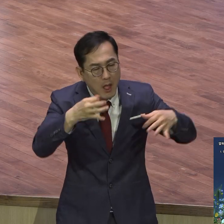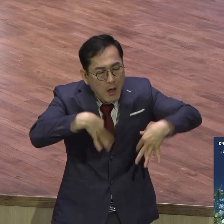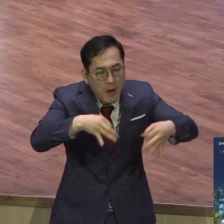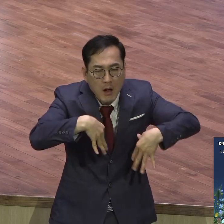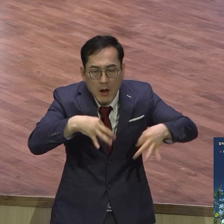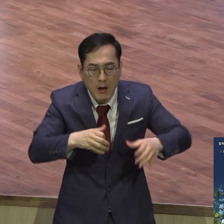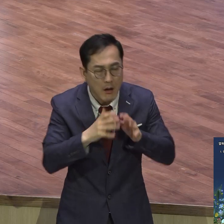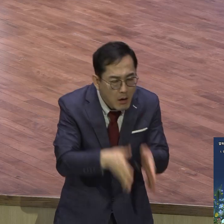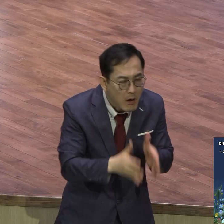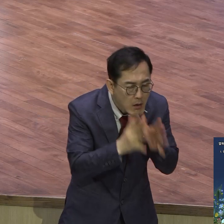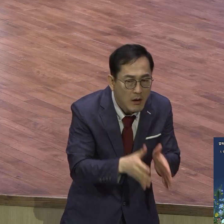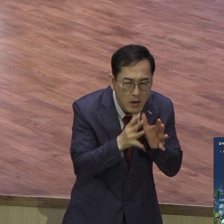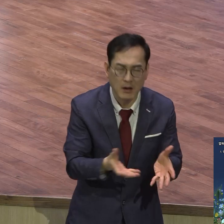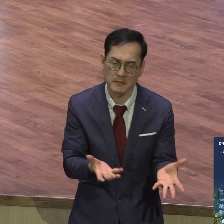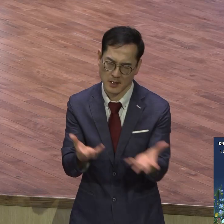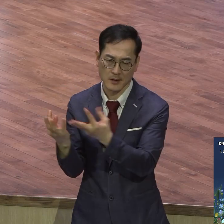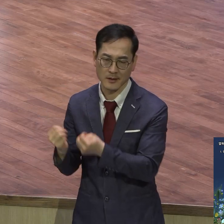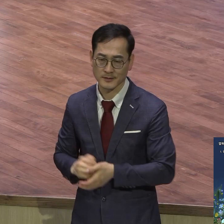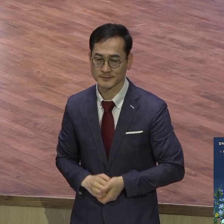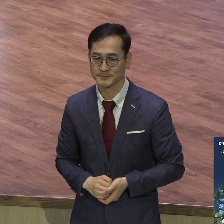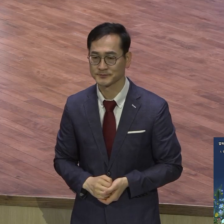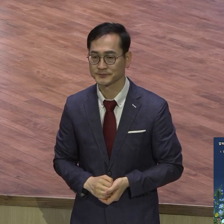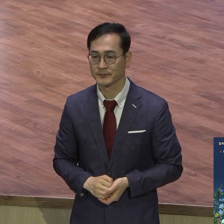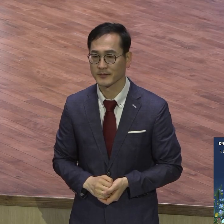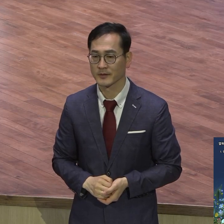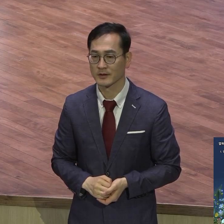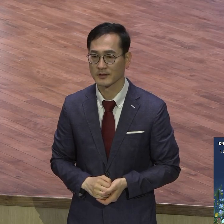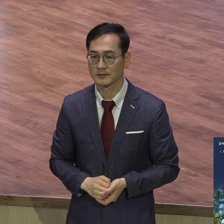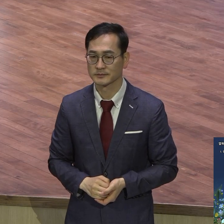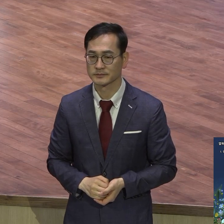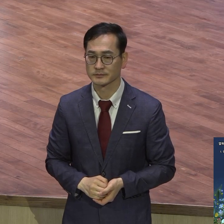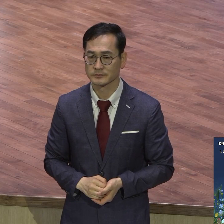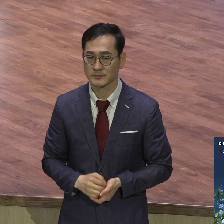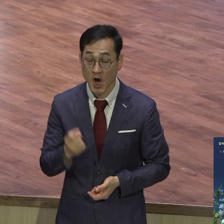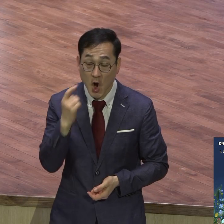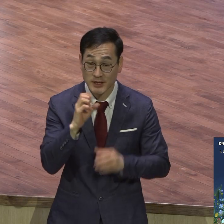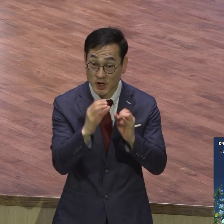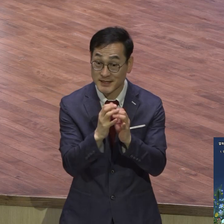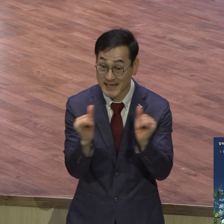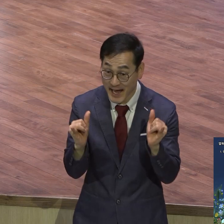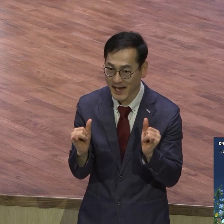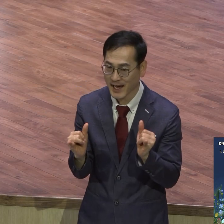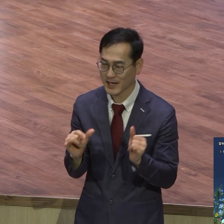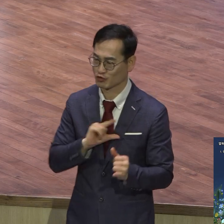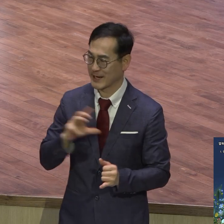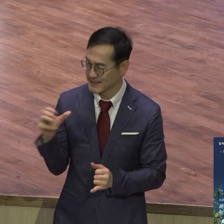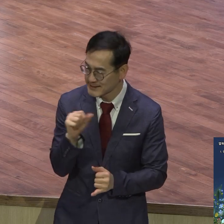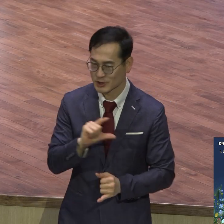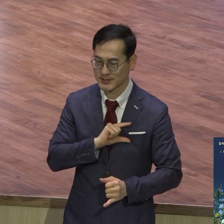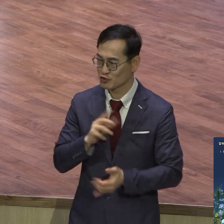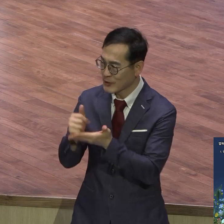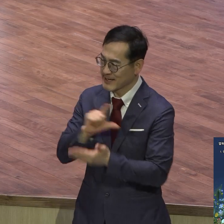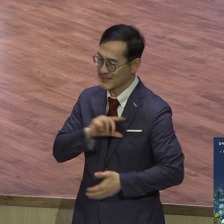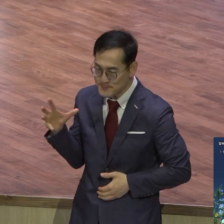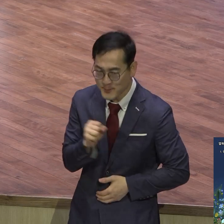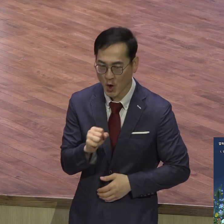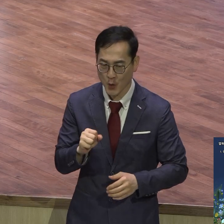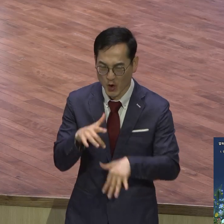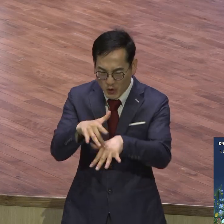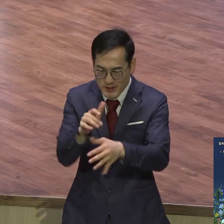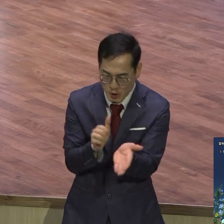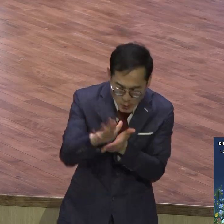오늘 본문 21에도 오면 거짓 선지자들이 주의 이름으로 선지자 노릇을 하고 귀신을 쫓아내고 많은 권능을